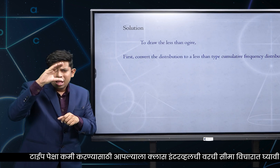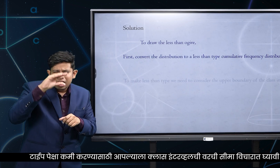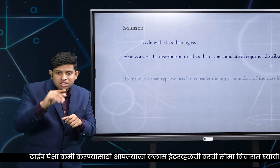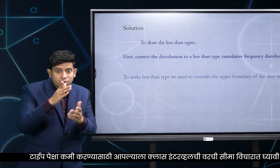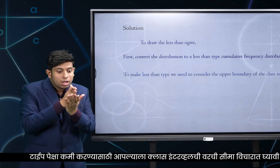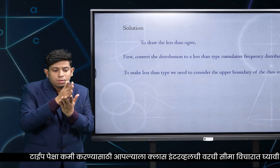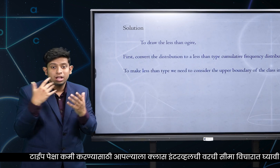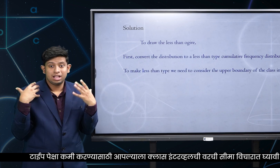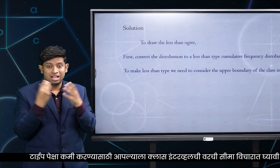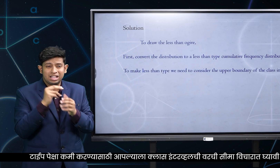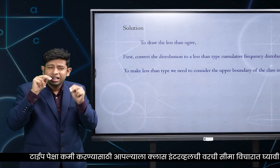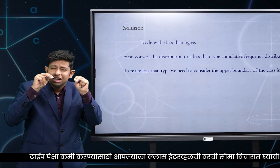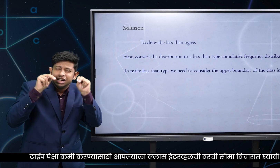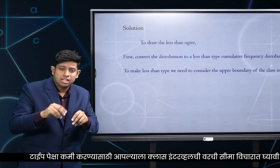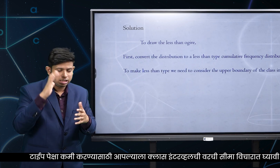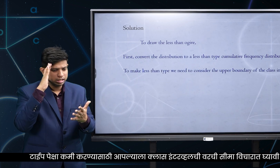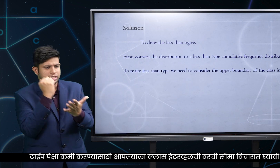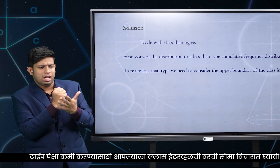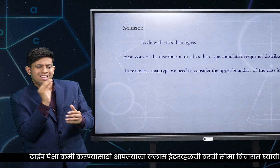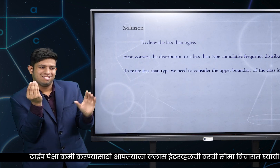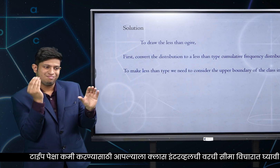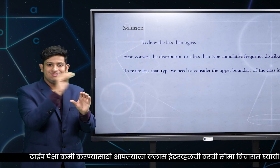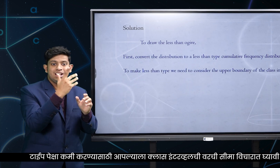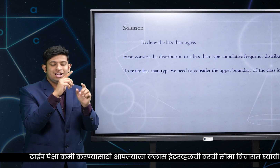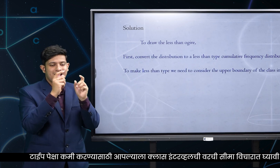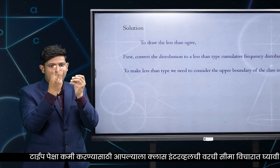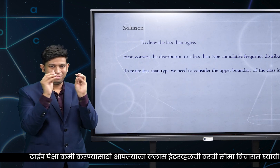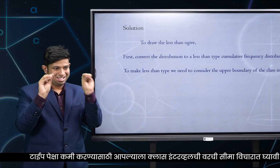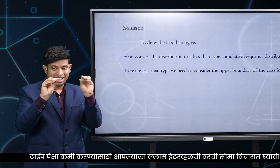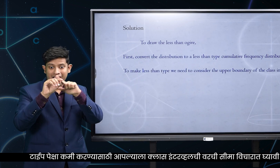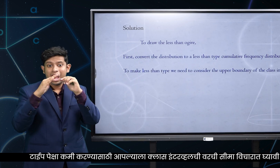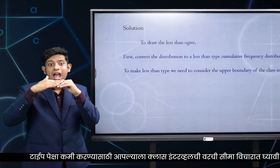टाईपपेक्षा कमी करण्यासाठी आपल्याला क्लास इंटरव्हलची वरची सीमा विचारात घ्यावी लागेल.